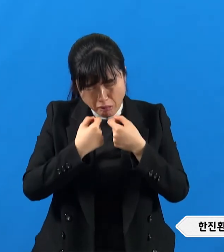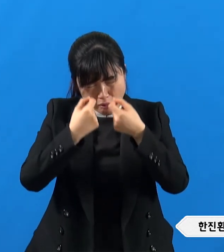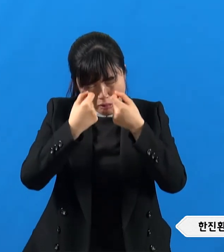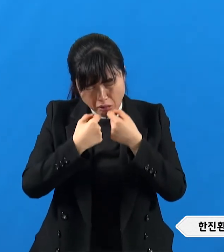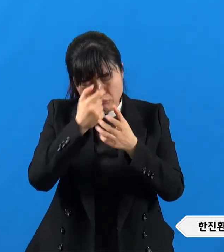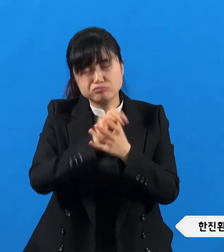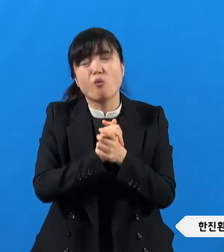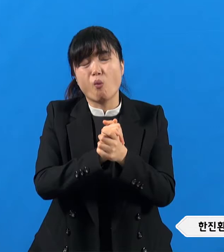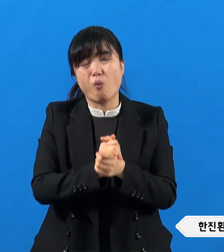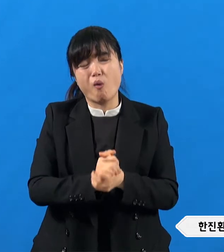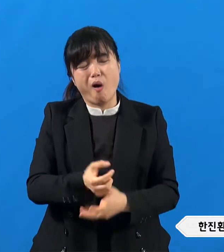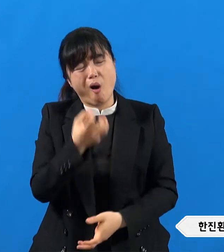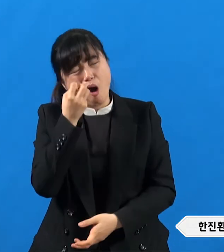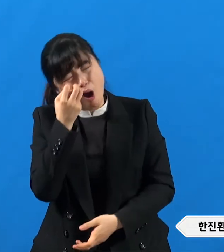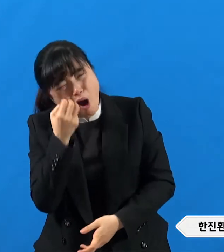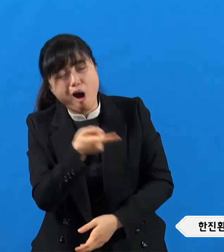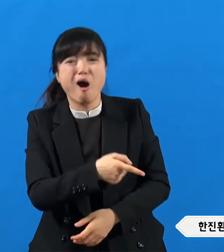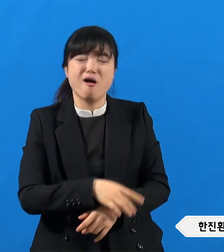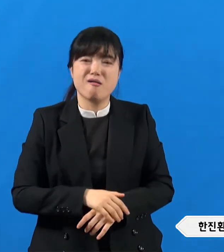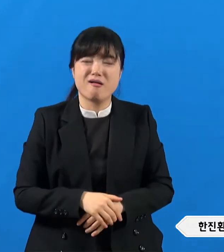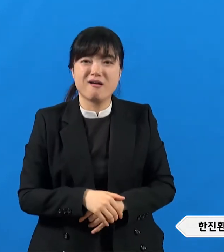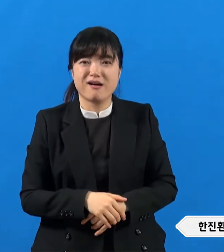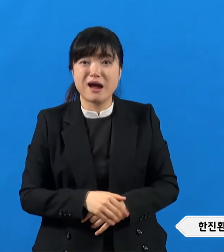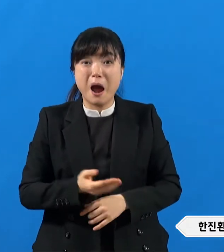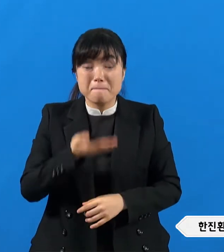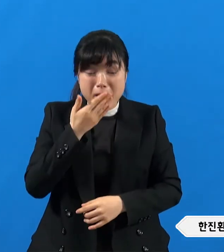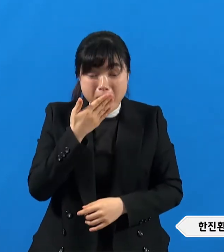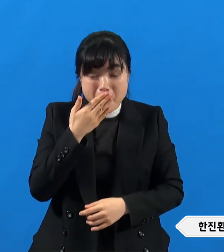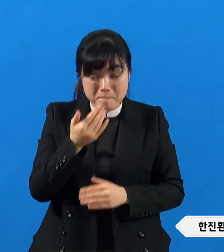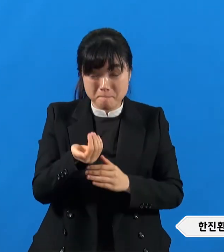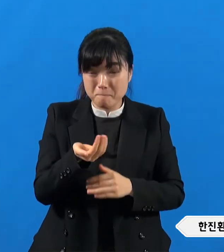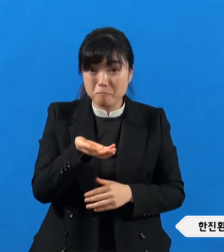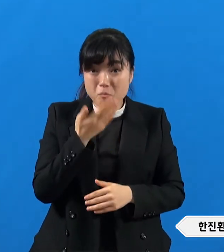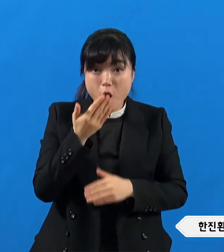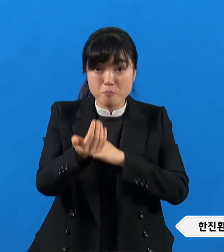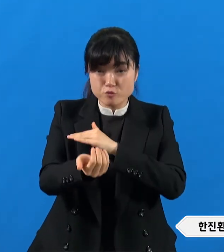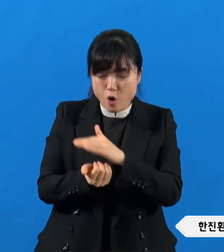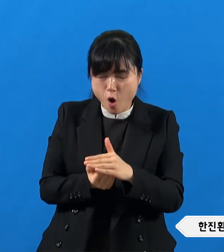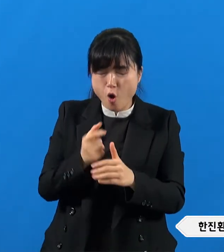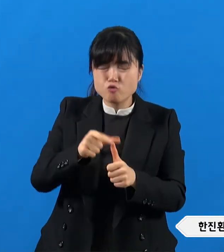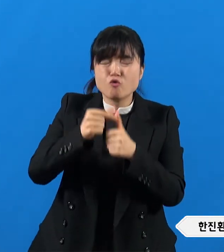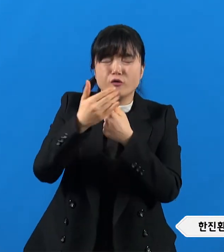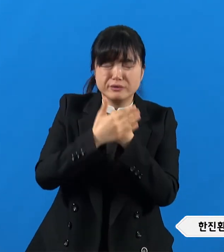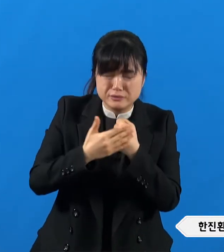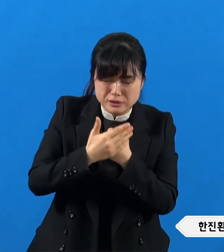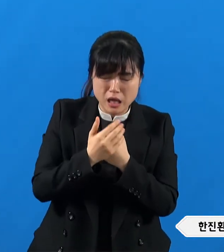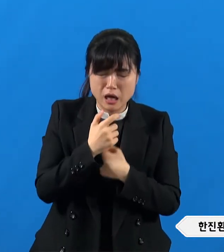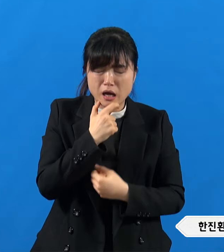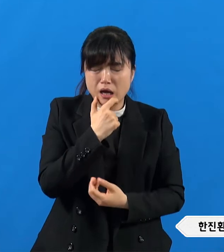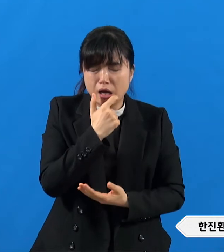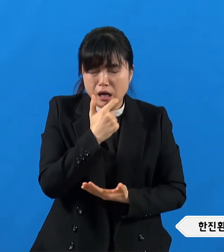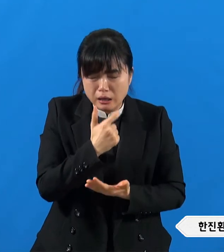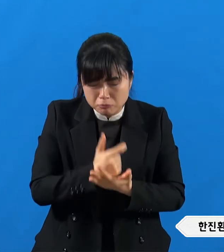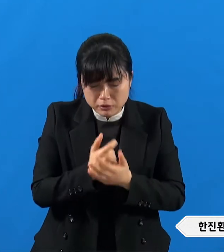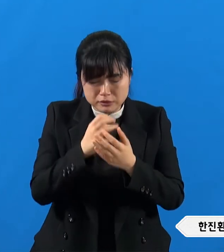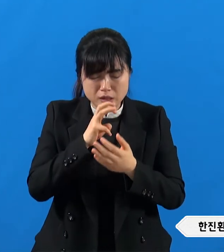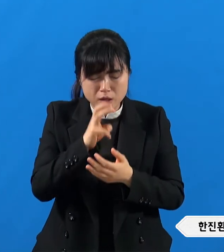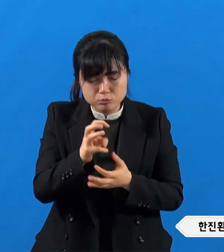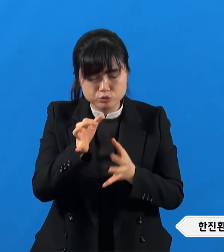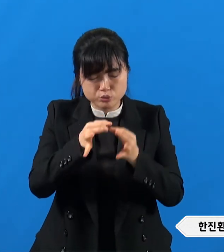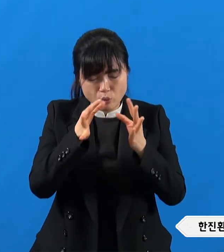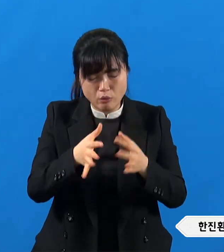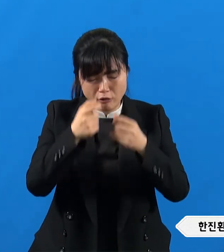있습니다. 밥상 앞에 두고 구원의 은혜에 감격스러워서 30분이고 그냥